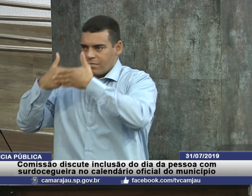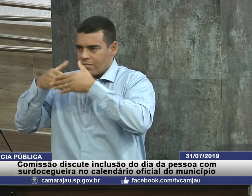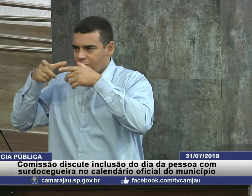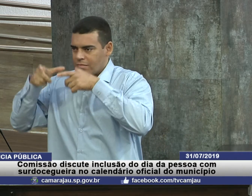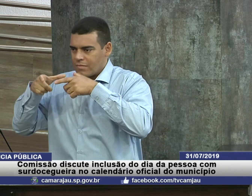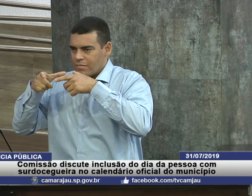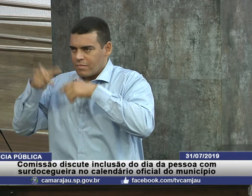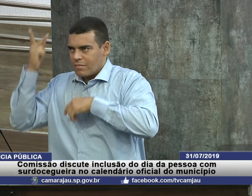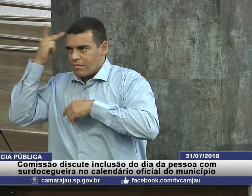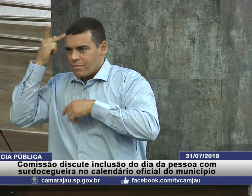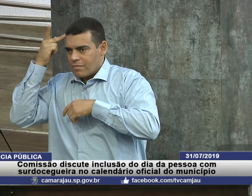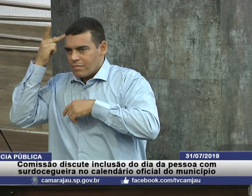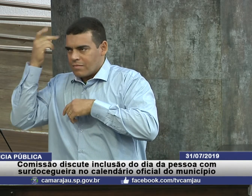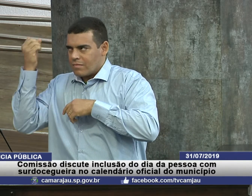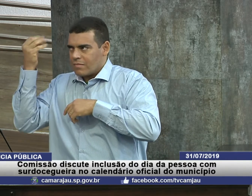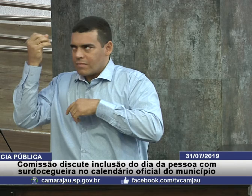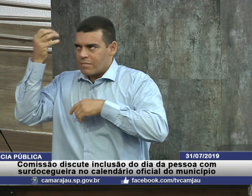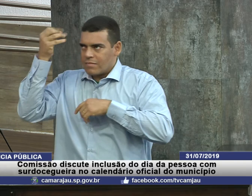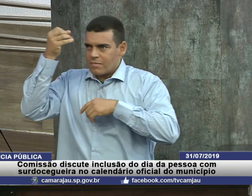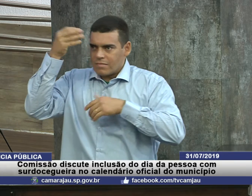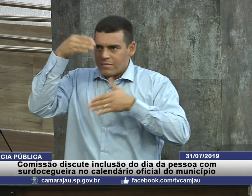bonito, minha mãe percebeu